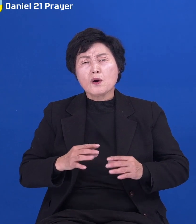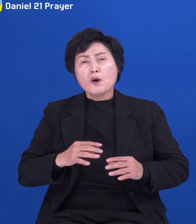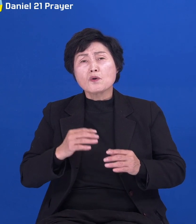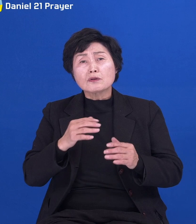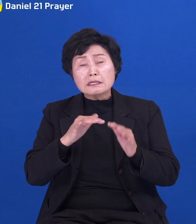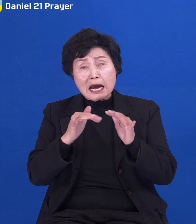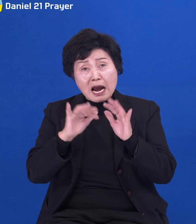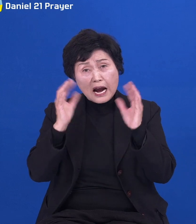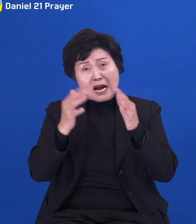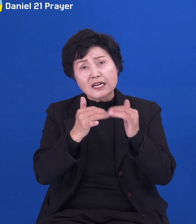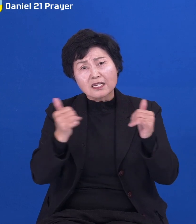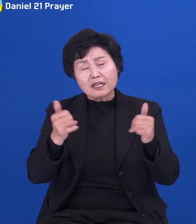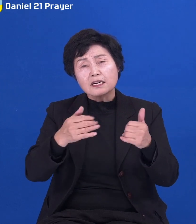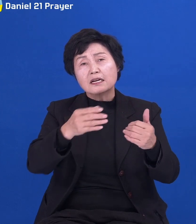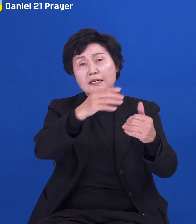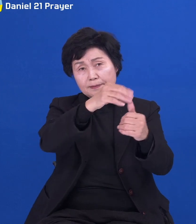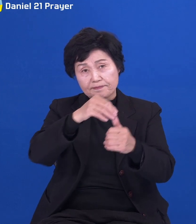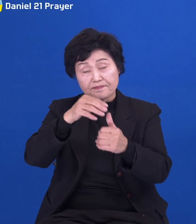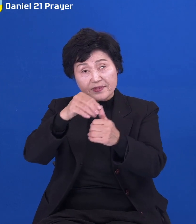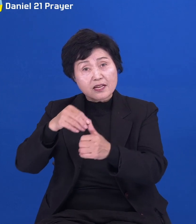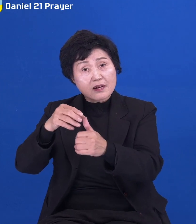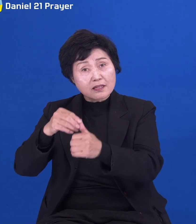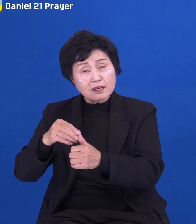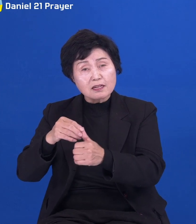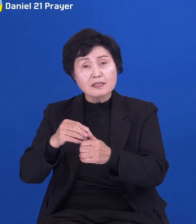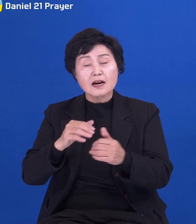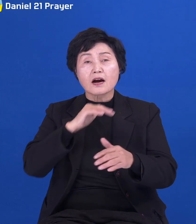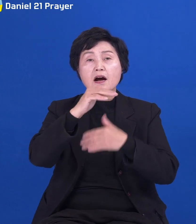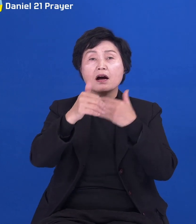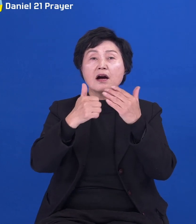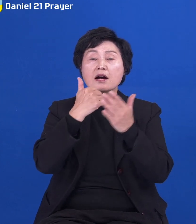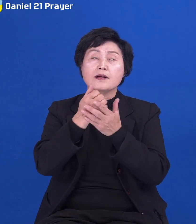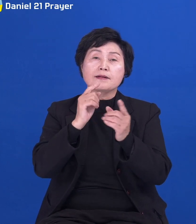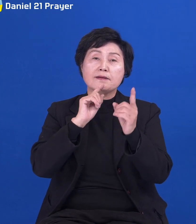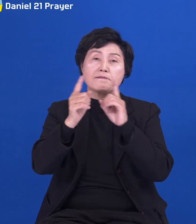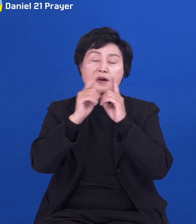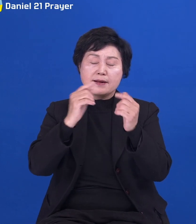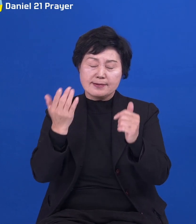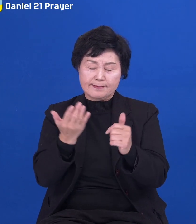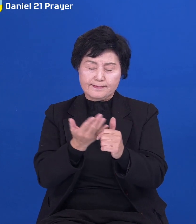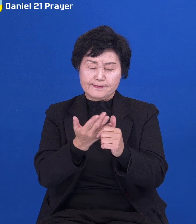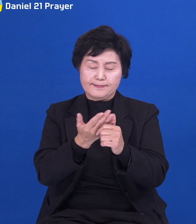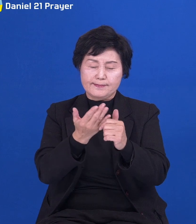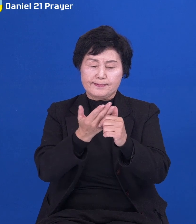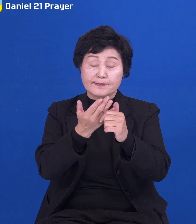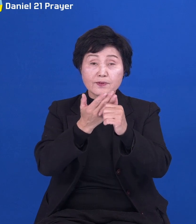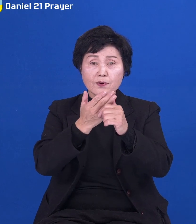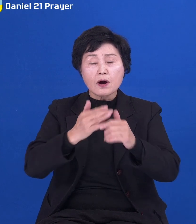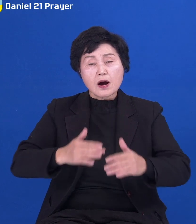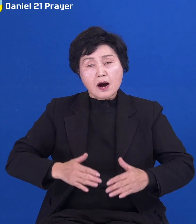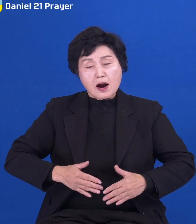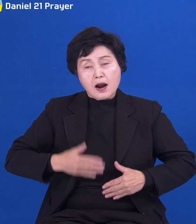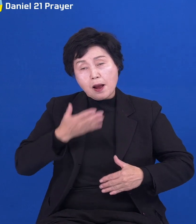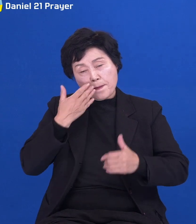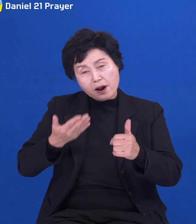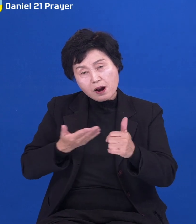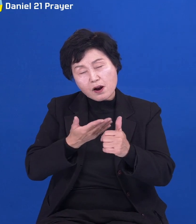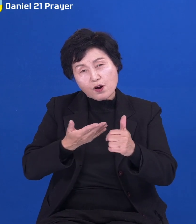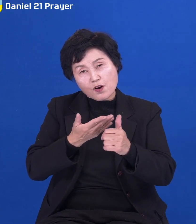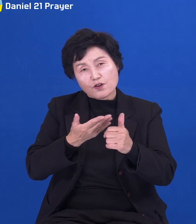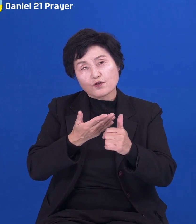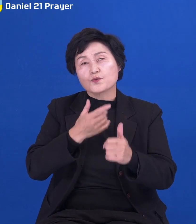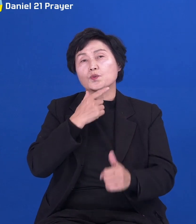싶어요. 말씀으로 잘 양육해서 주님의 귀한 일꾼들로 키울 거예요. 그러나 이 모든 것은